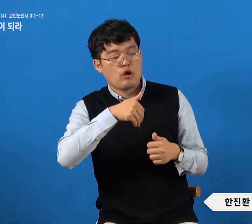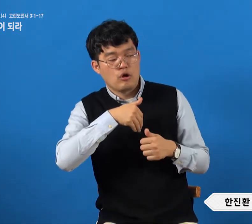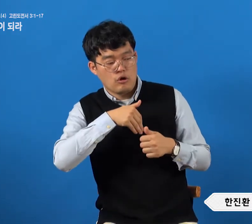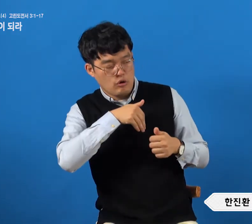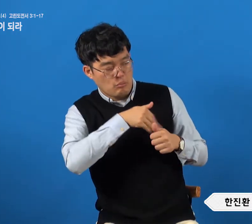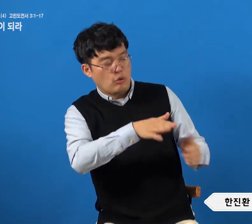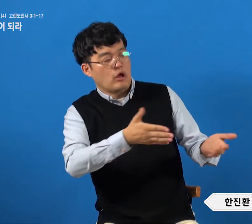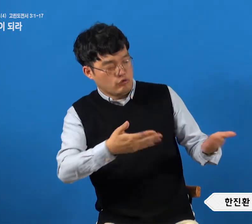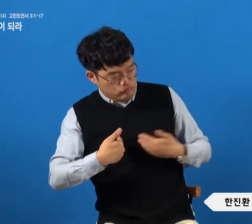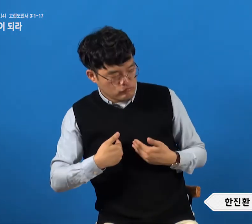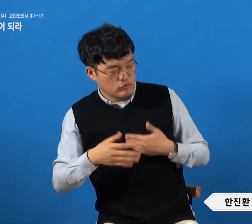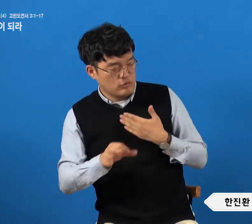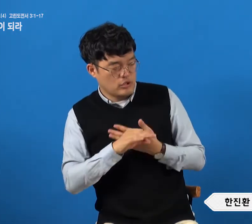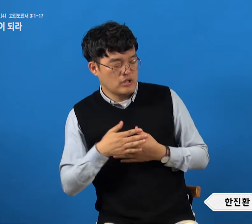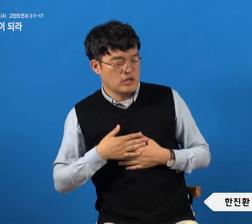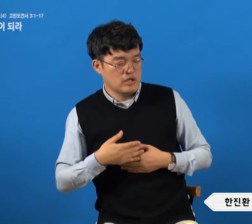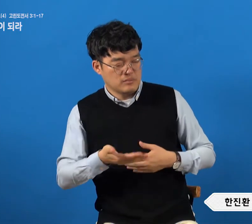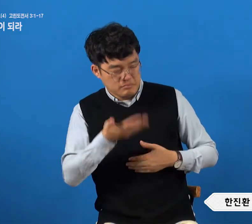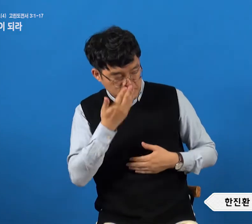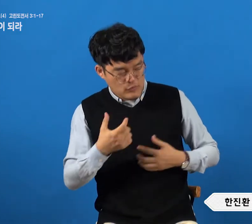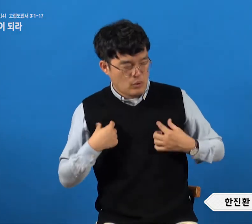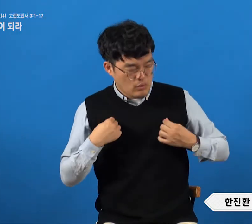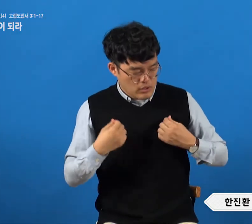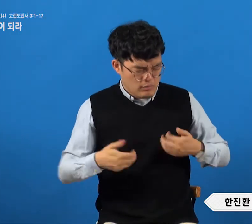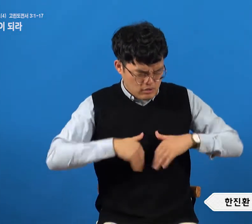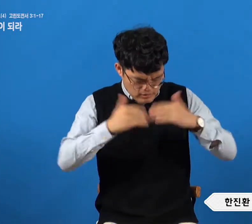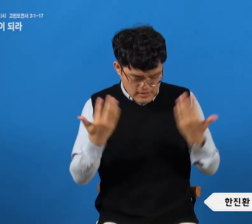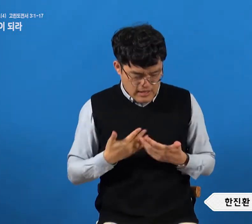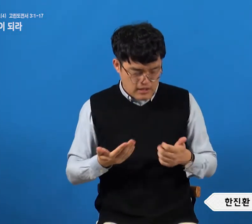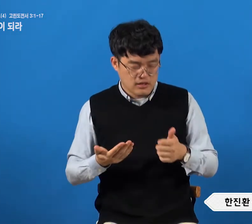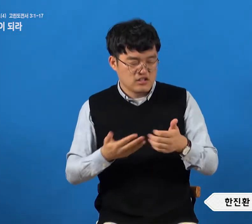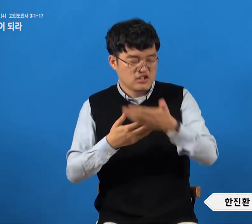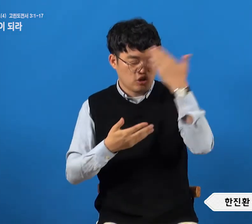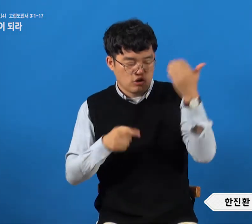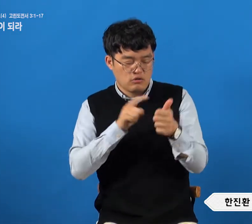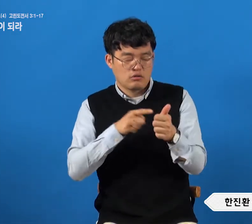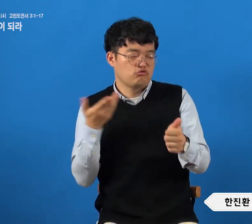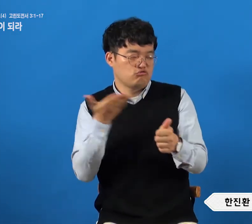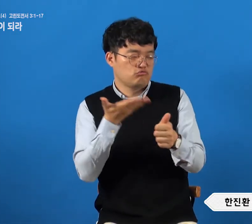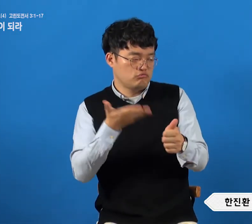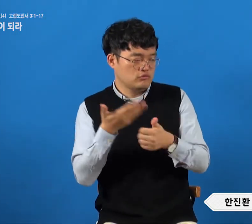음식이든 옷이든 그에게 필요한 모든 것을 우리가 책임지겠습니다.